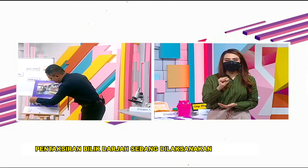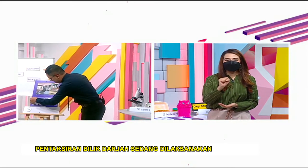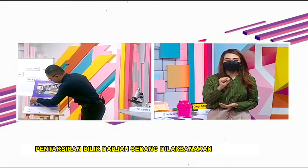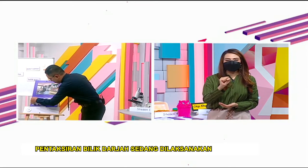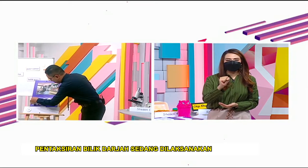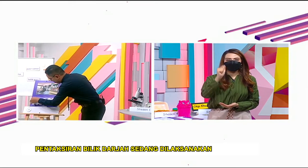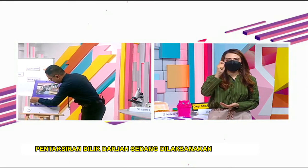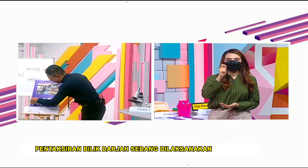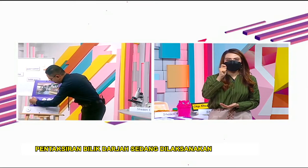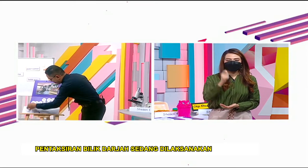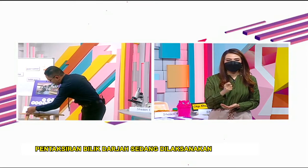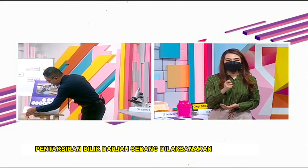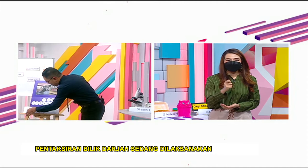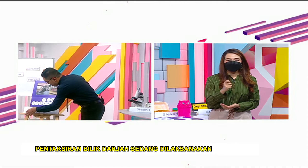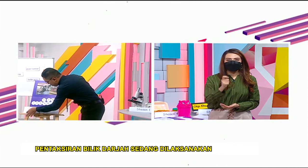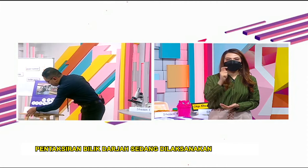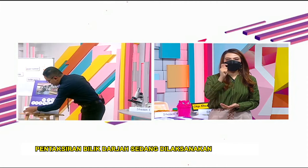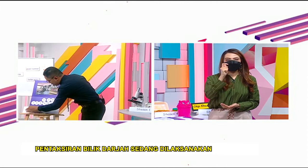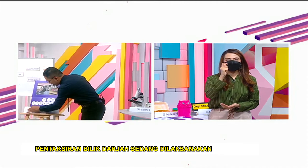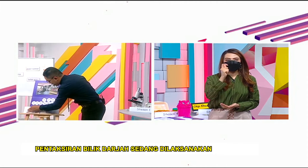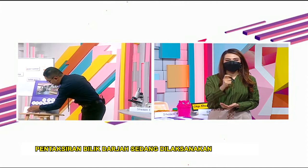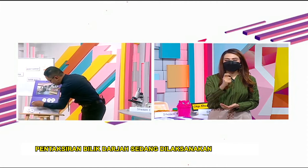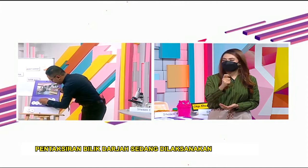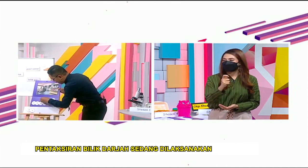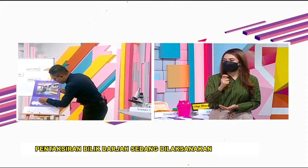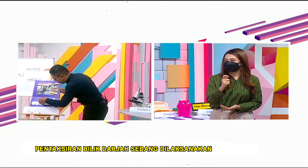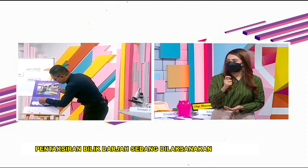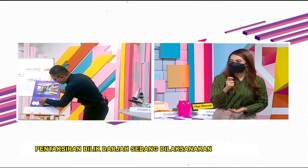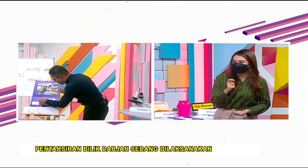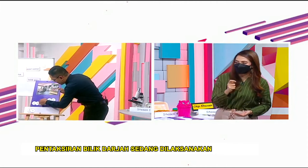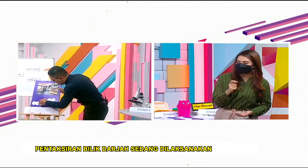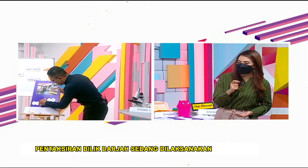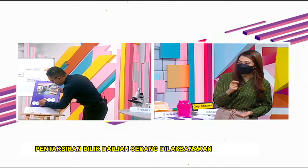S. A. U. Okey. Pusat.